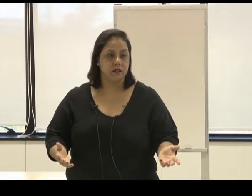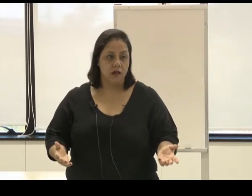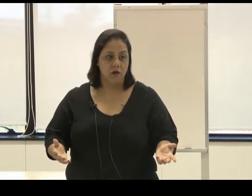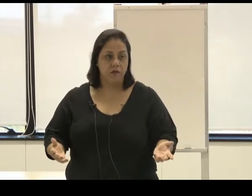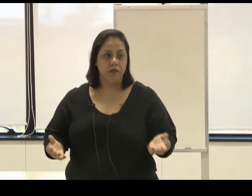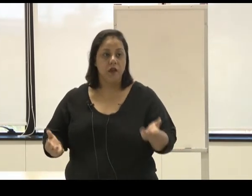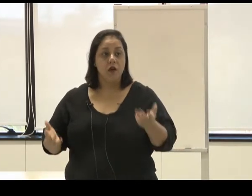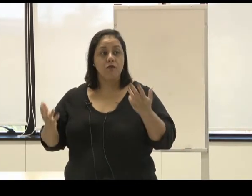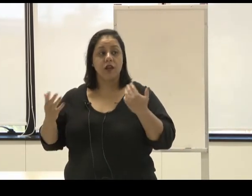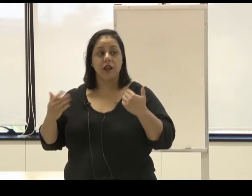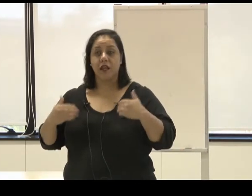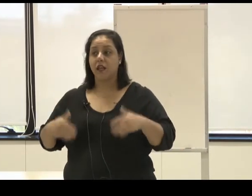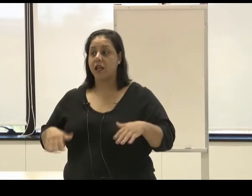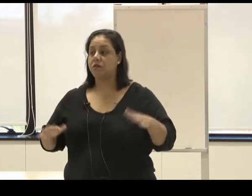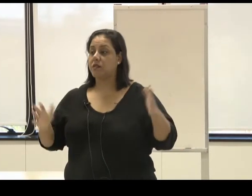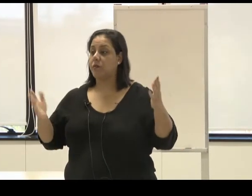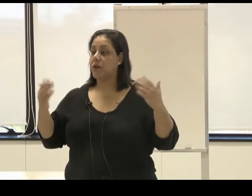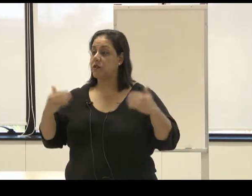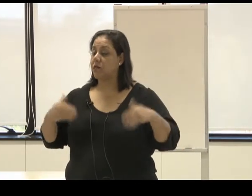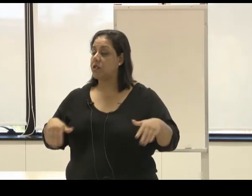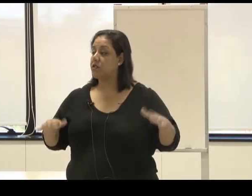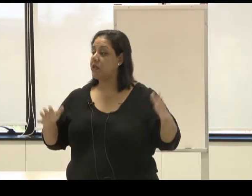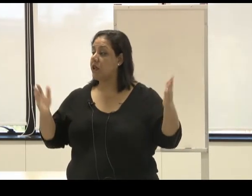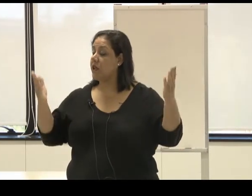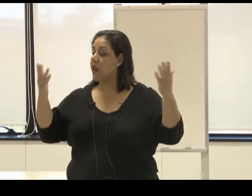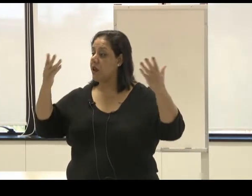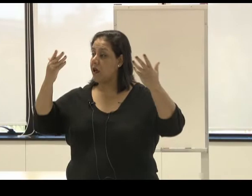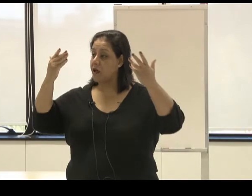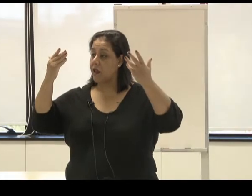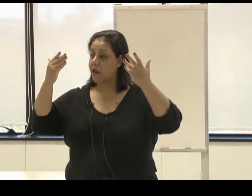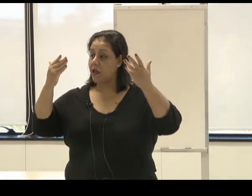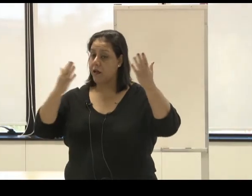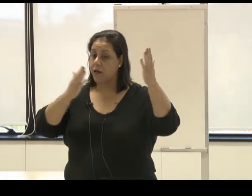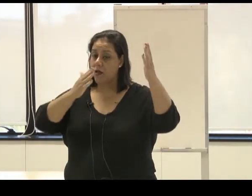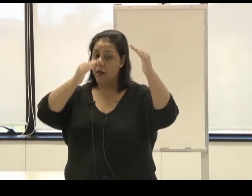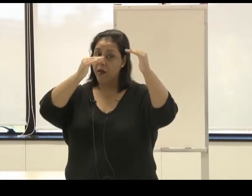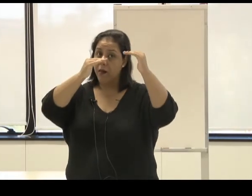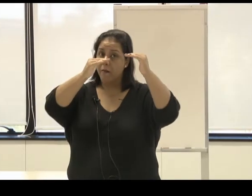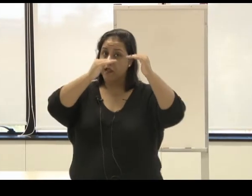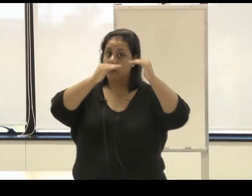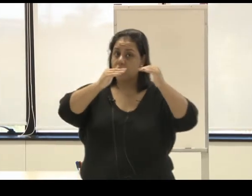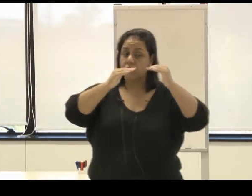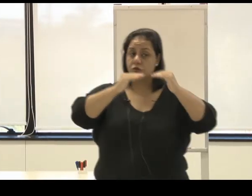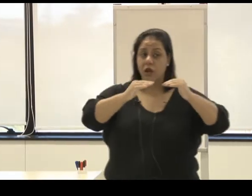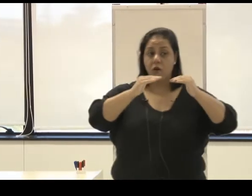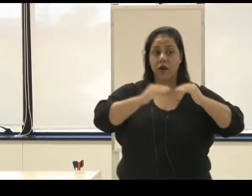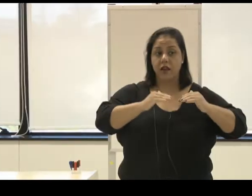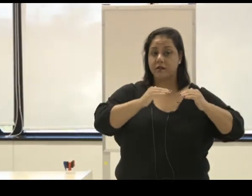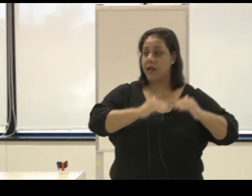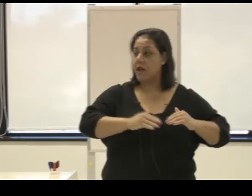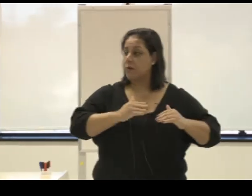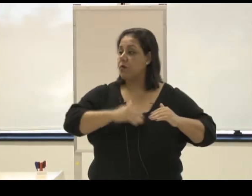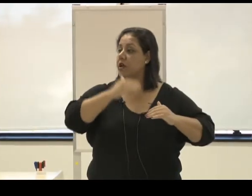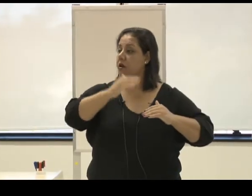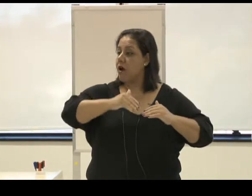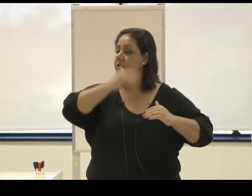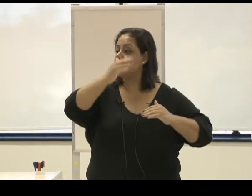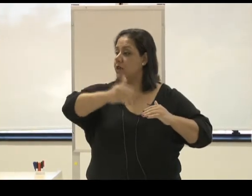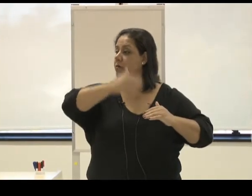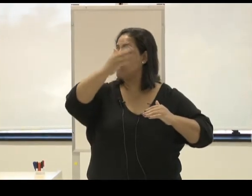então? Porque na igreja você praticamente já tem aquela estrutura organizada, porque é quase sempre a